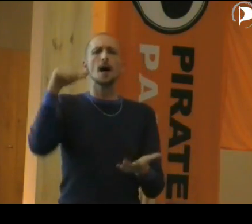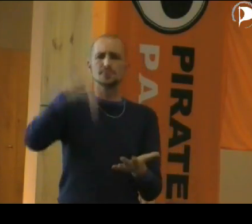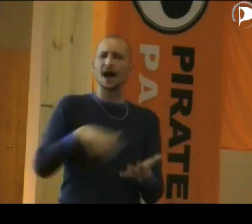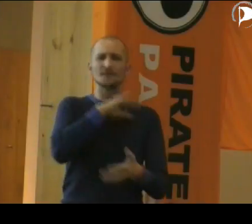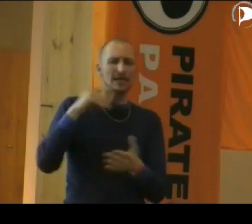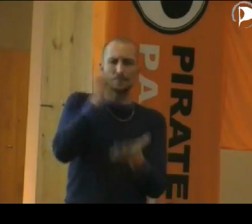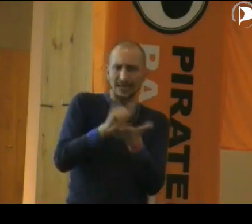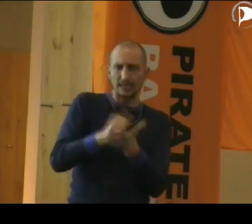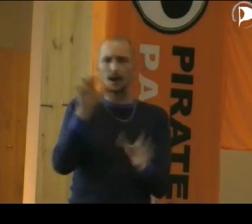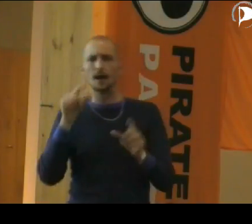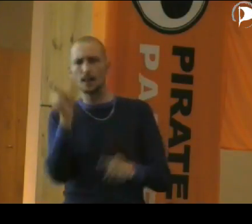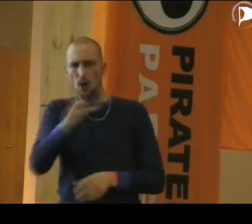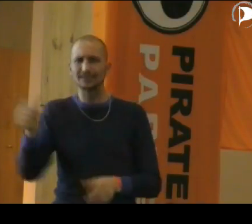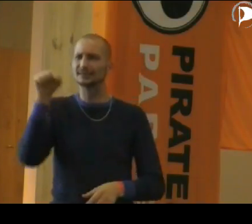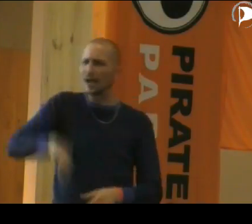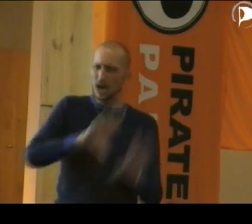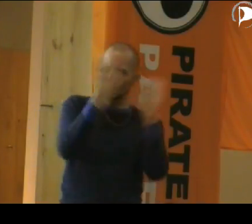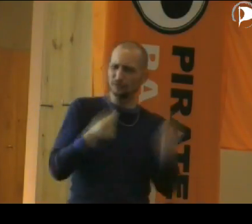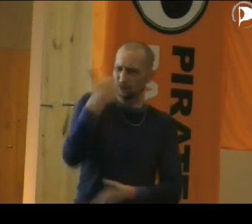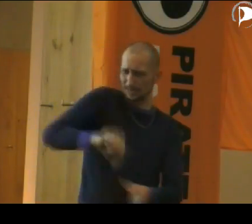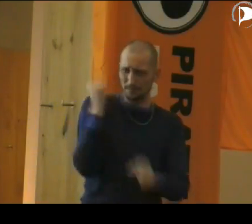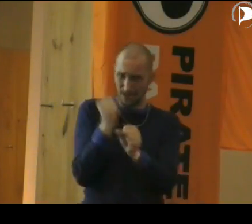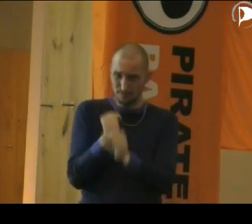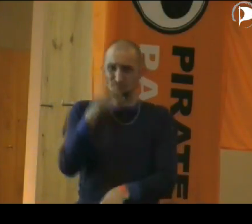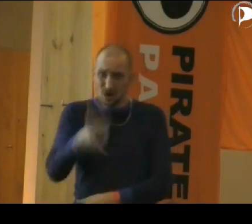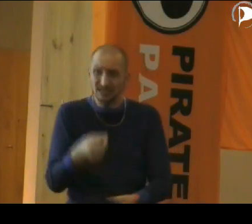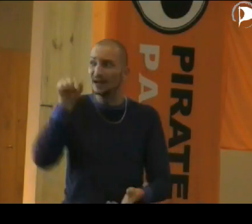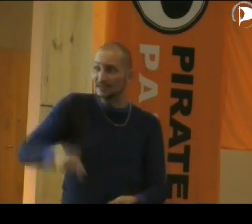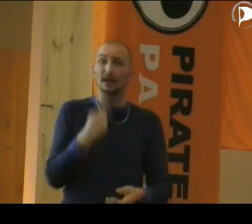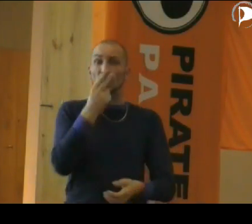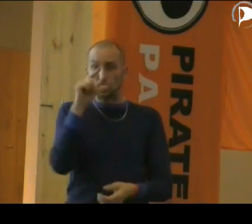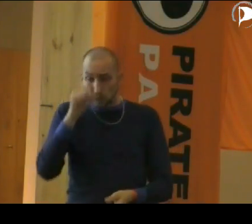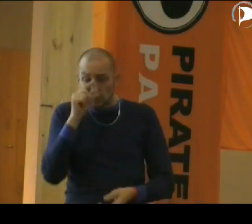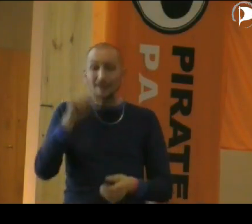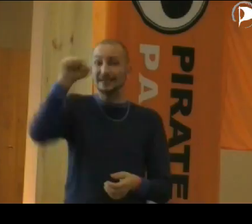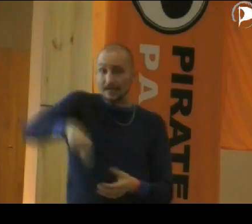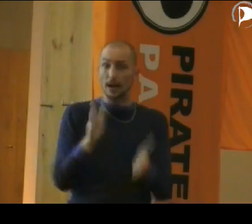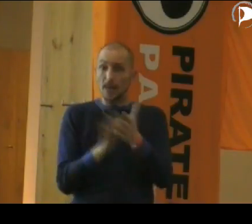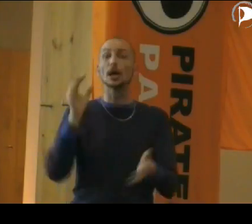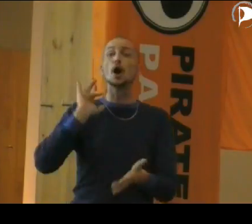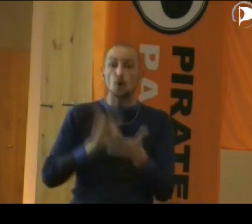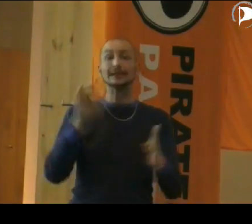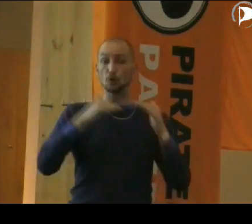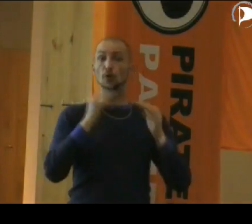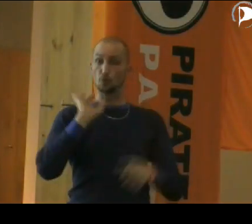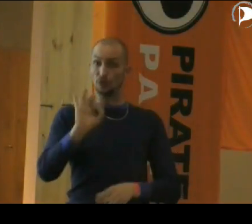um den ganzen scheiß kümmern muss das funktioniert nur deswegen weil wir eine verdammt gute basis haben